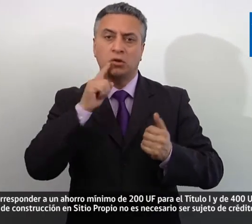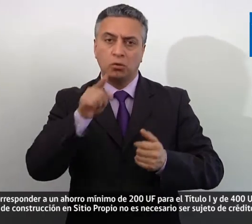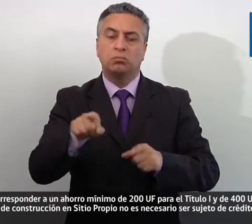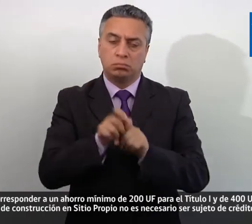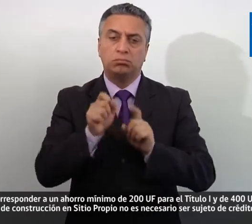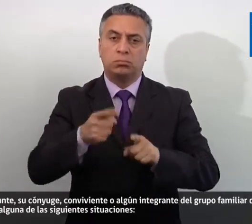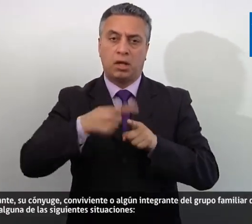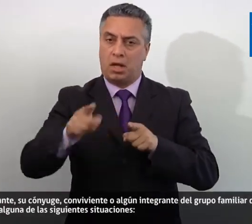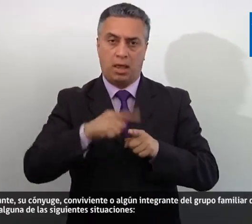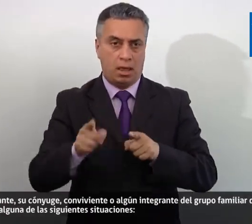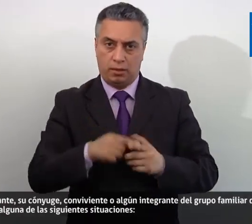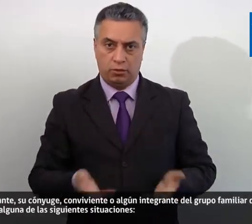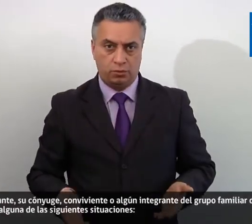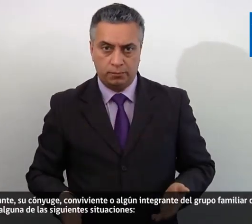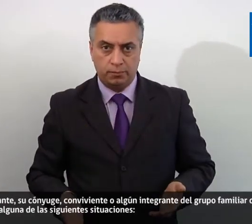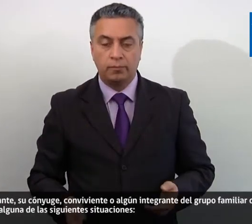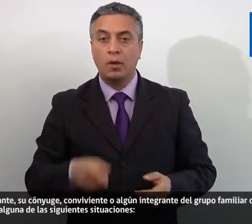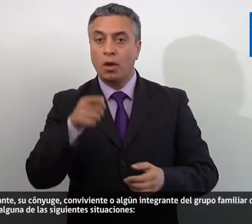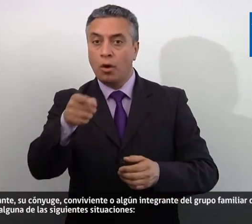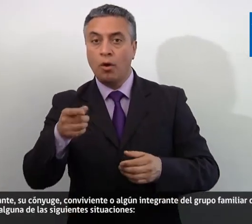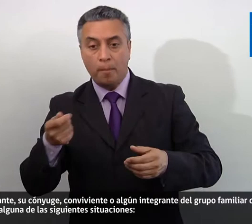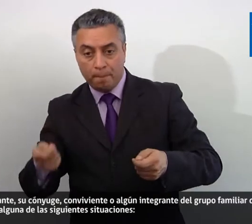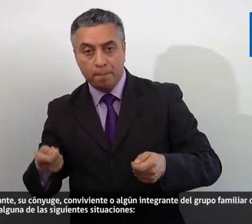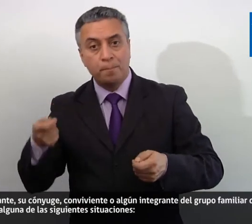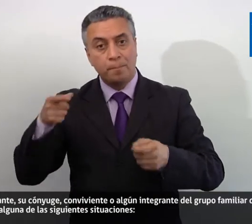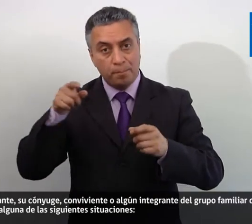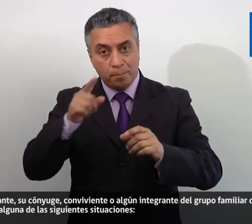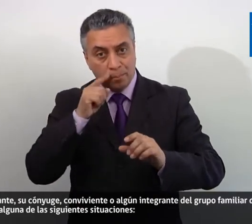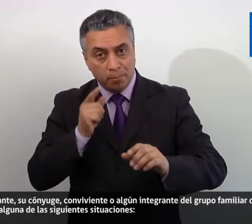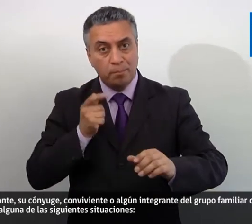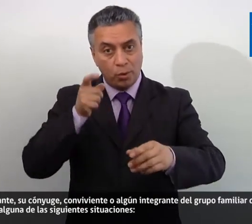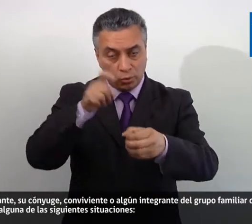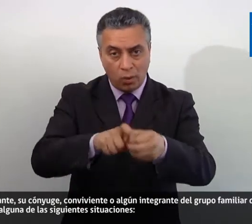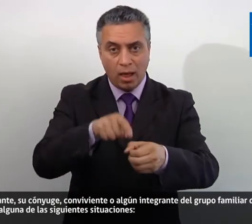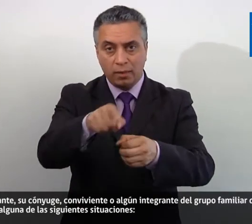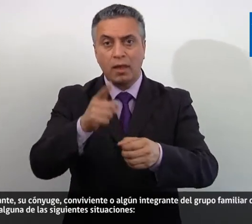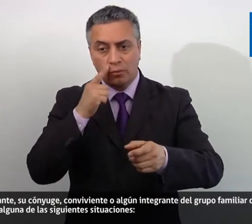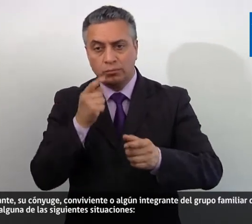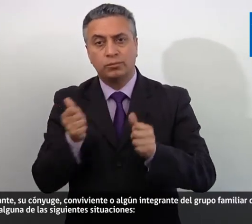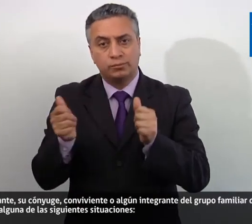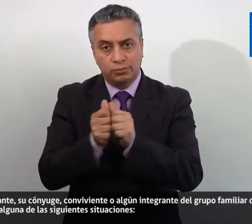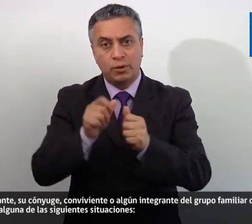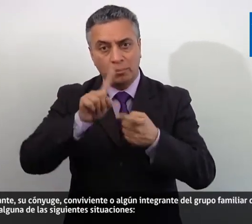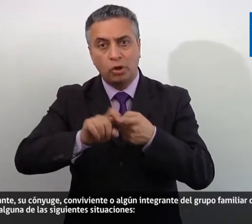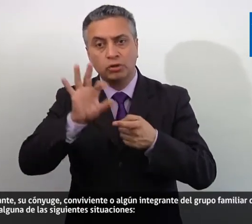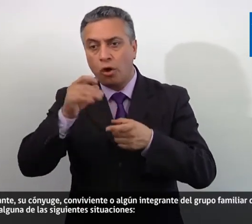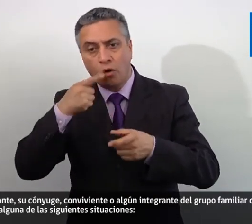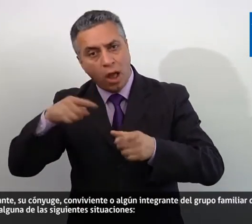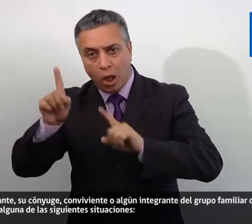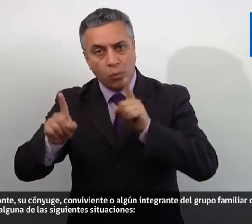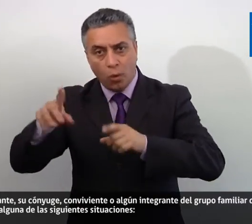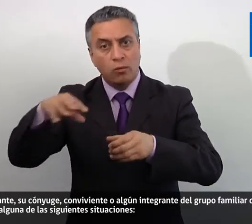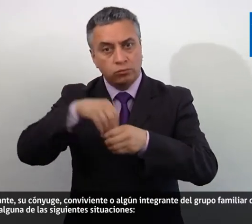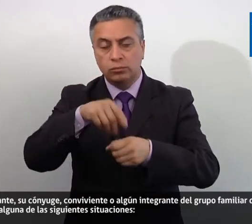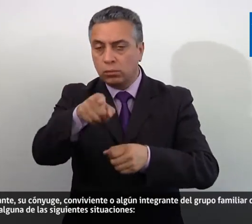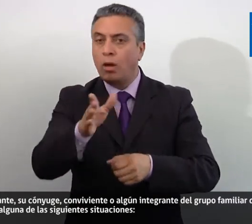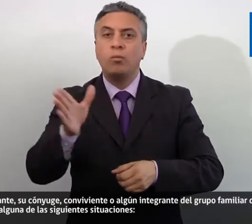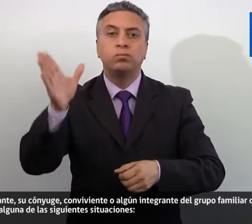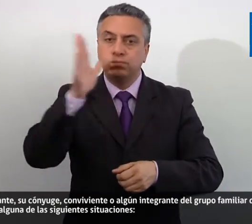crédito. Que el postulante, su cónyuge, conviviente o algún integrante del grupo familiar declarado no se encuentre en alguna